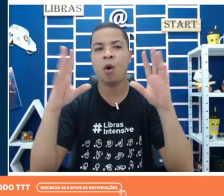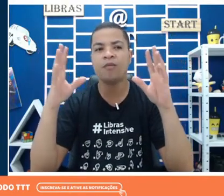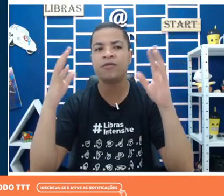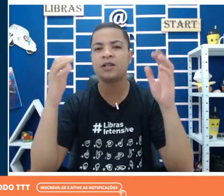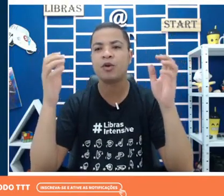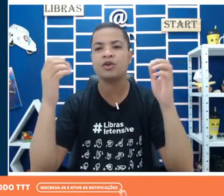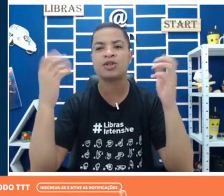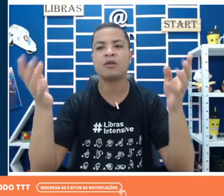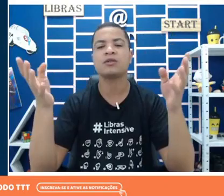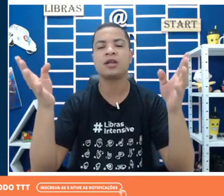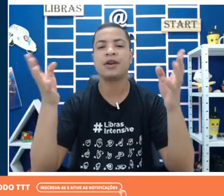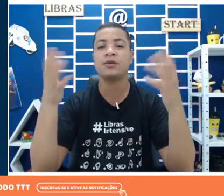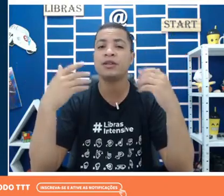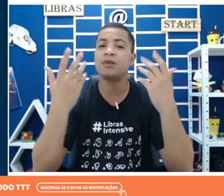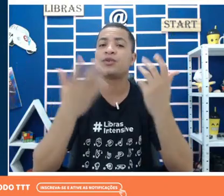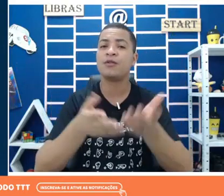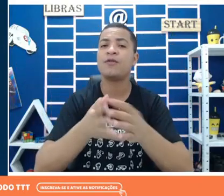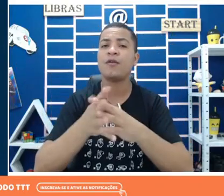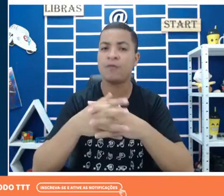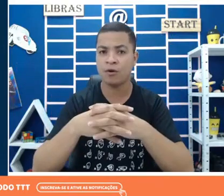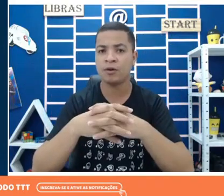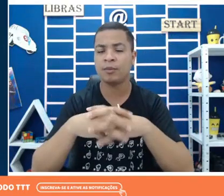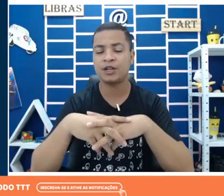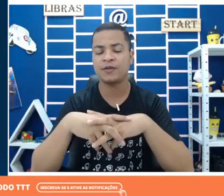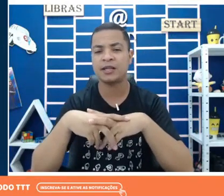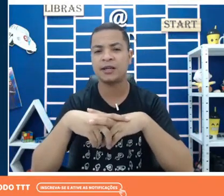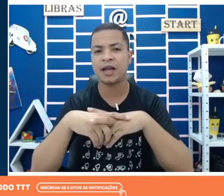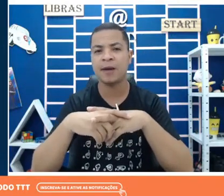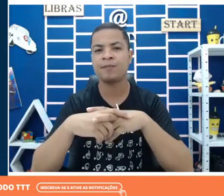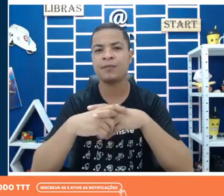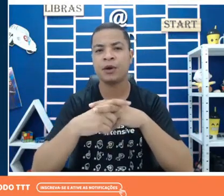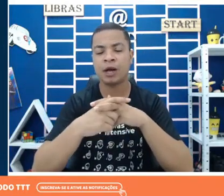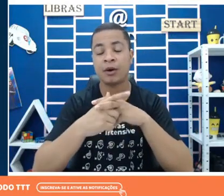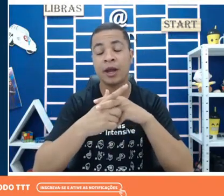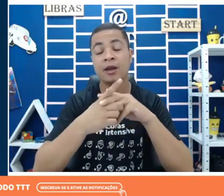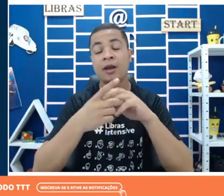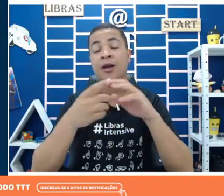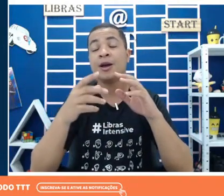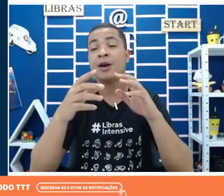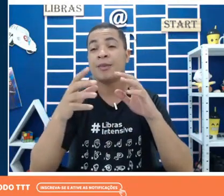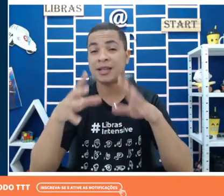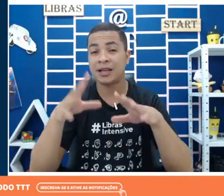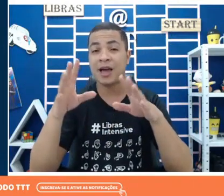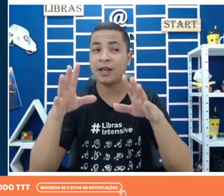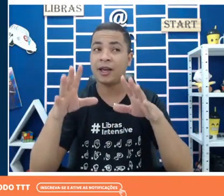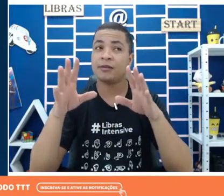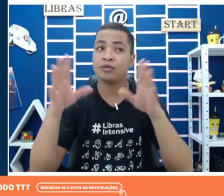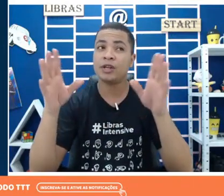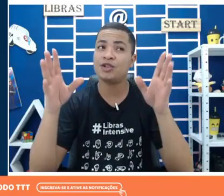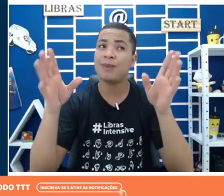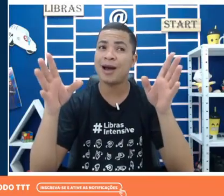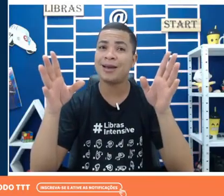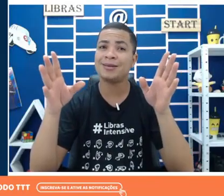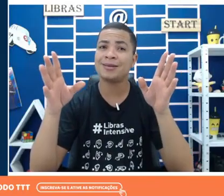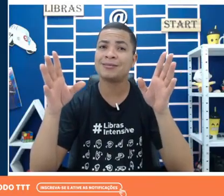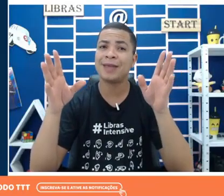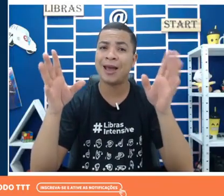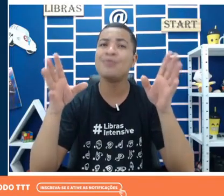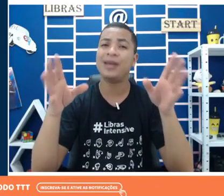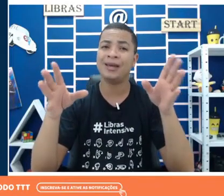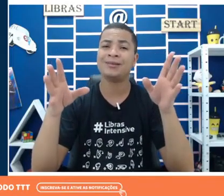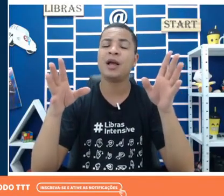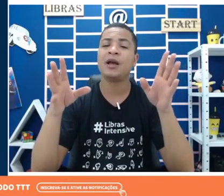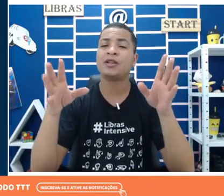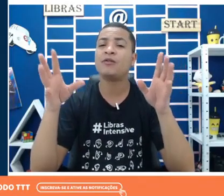De como você pode usar os classificadores ao seu favor, para te facilitar, ok? Mas é claro que tudo é demais,